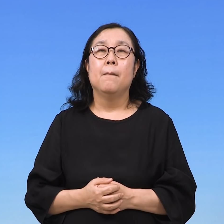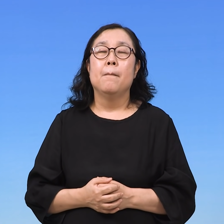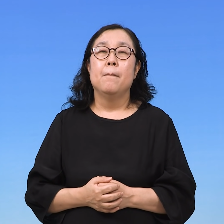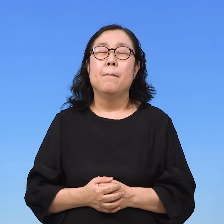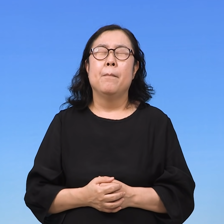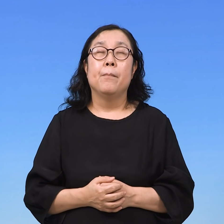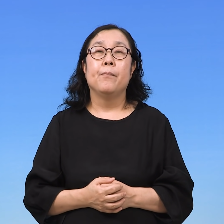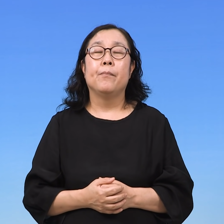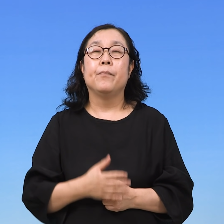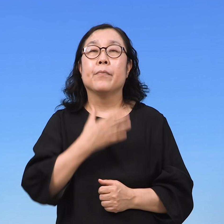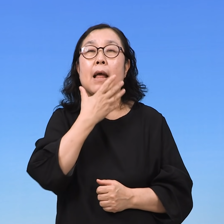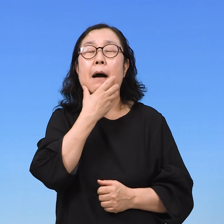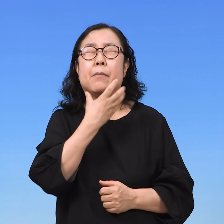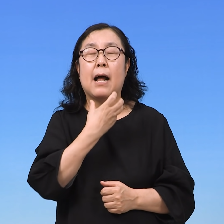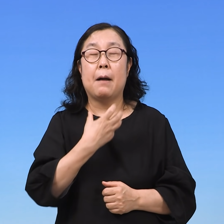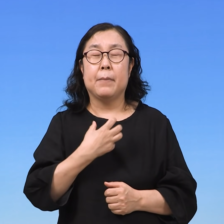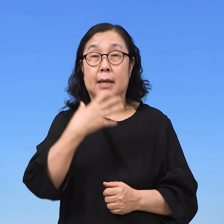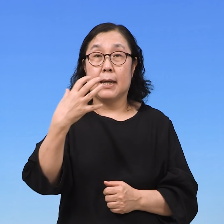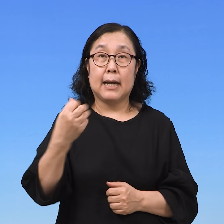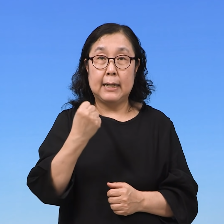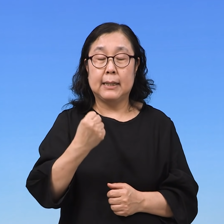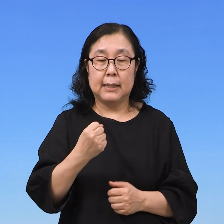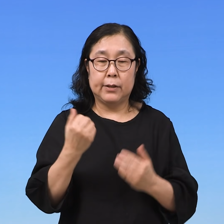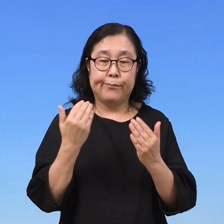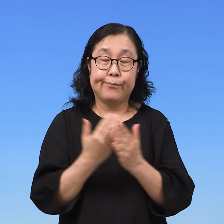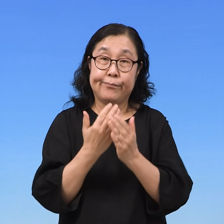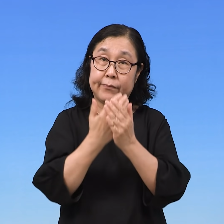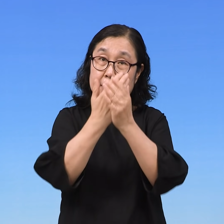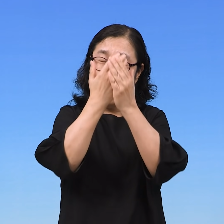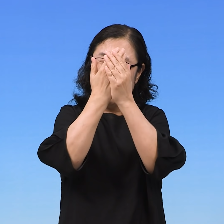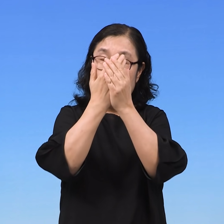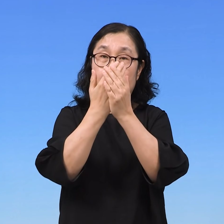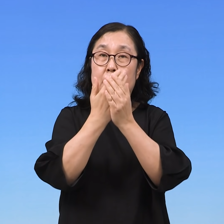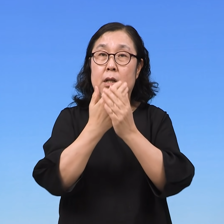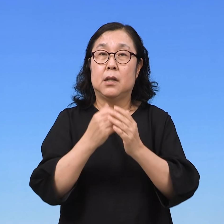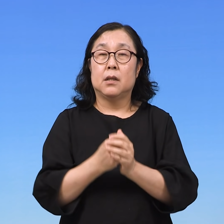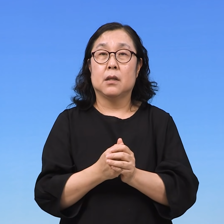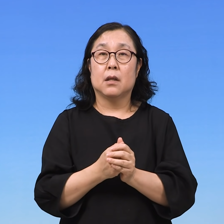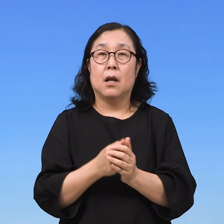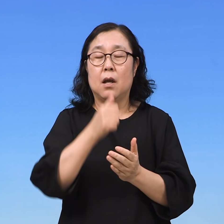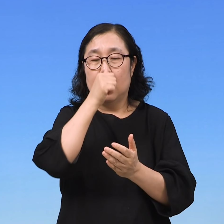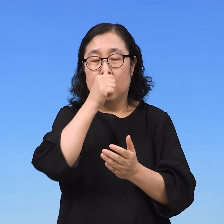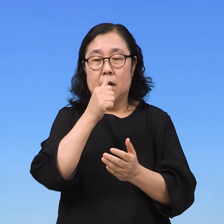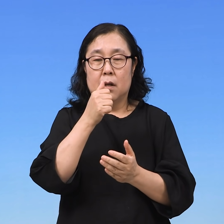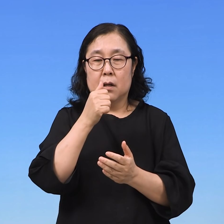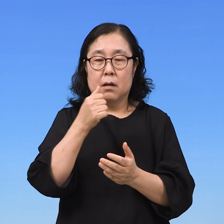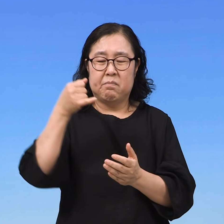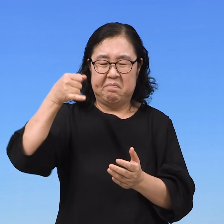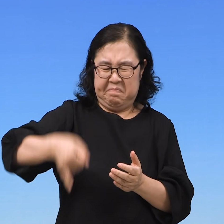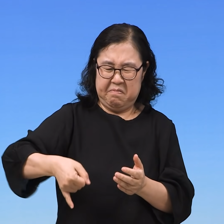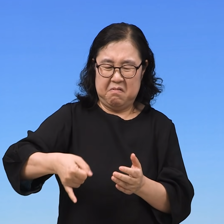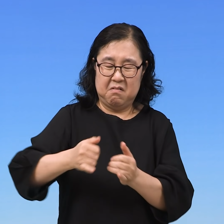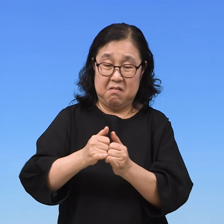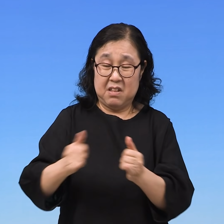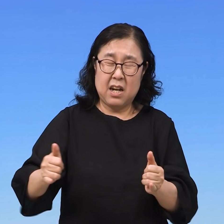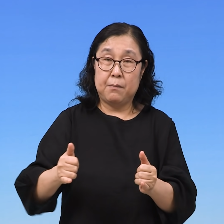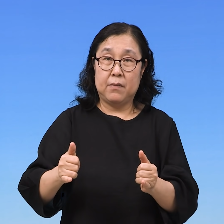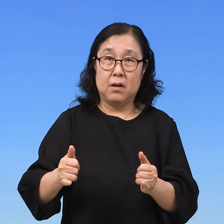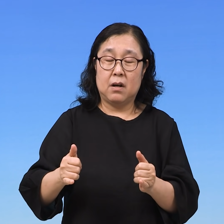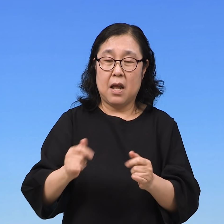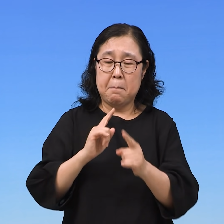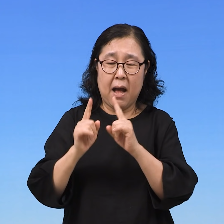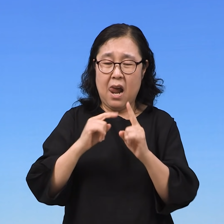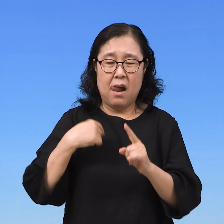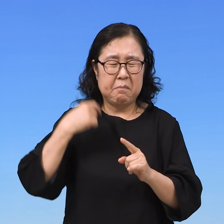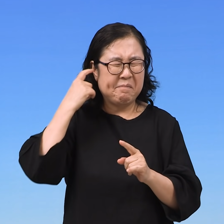여러분, 지금 아브라함이 갖고 있는 성숙함은요, 그까지 저질 것들이 무슨 제안을 하든지 간에 네 때문에 내가 부를 이루었다 이따위